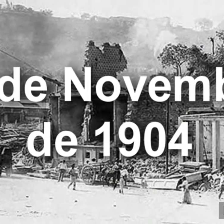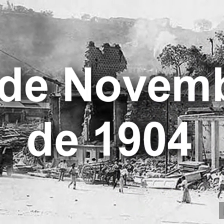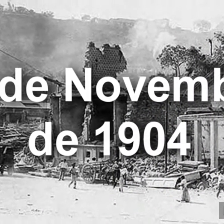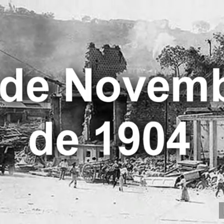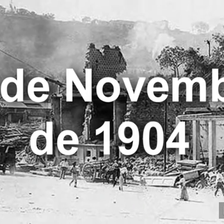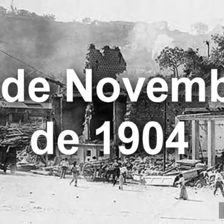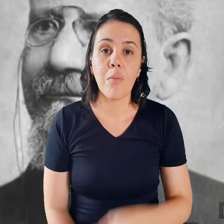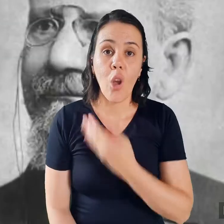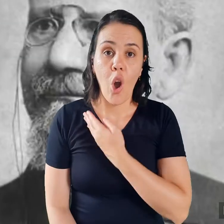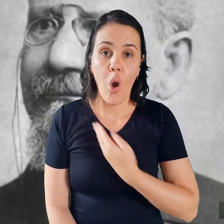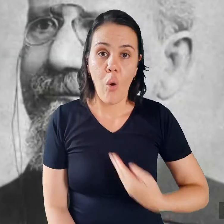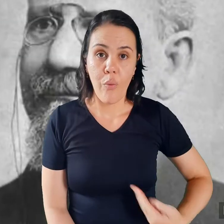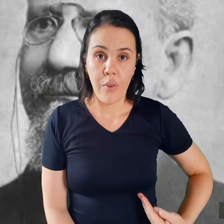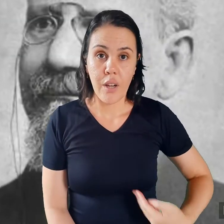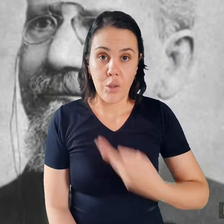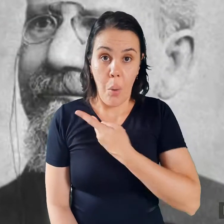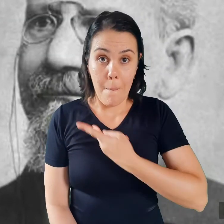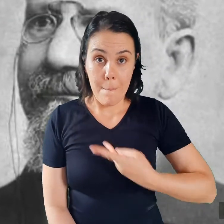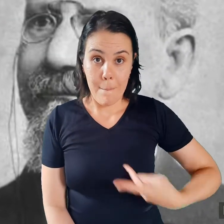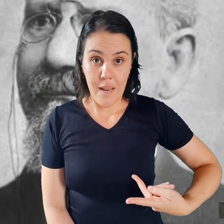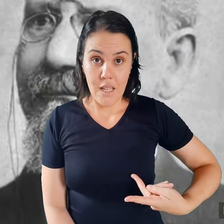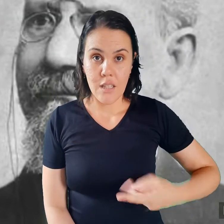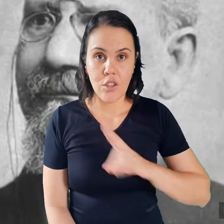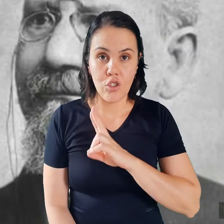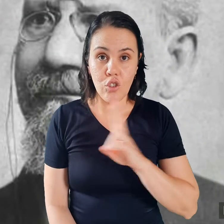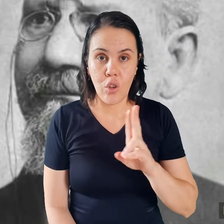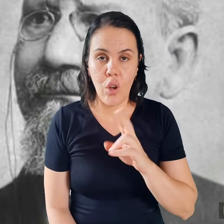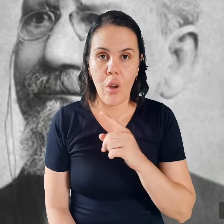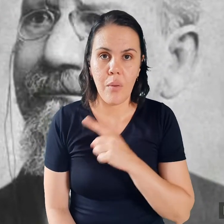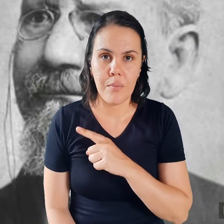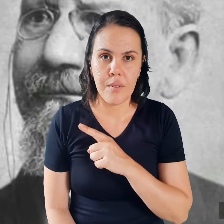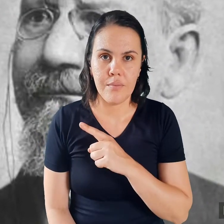Com o novo presidente, com o nome Rodrigues Alves,